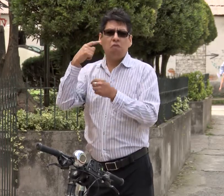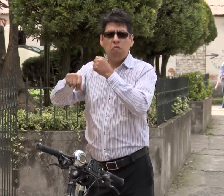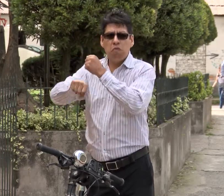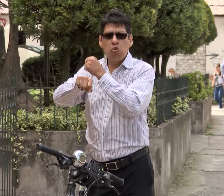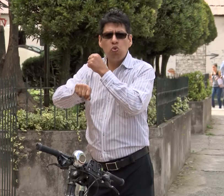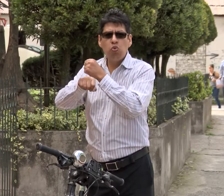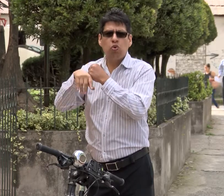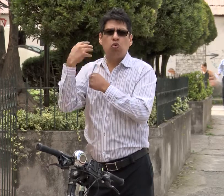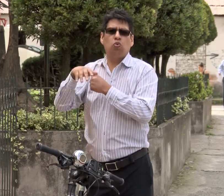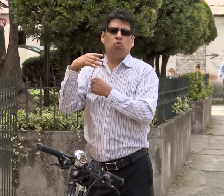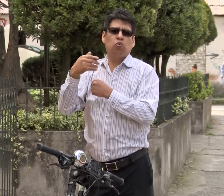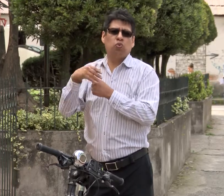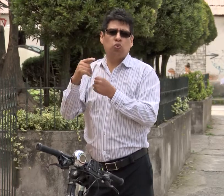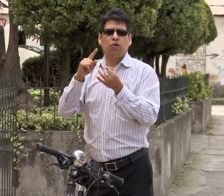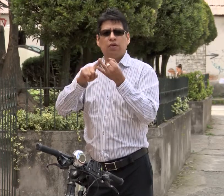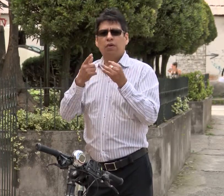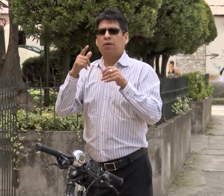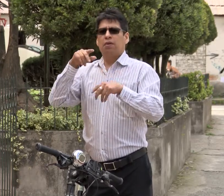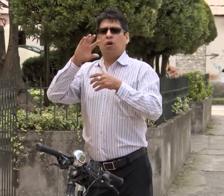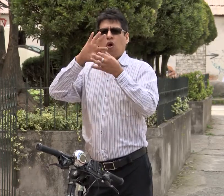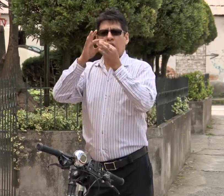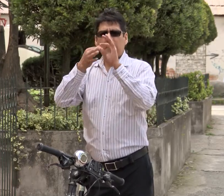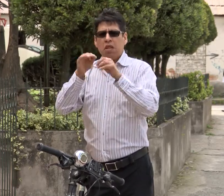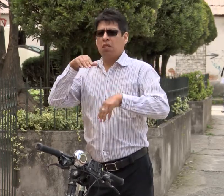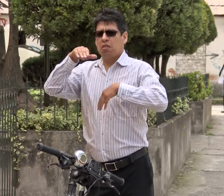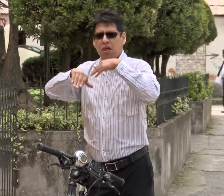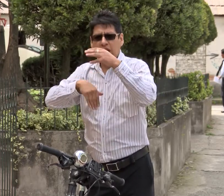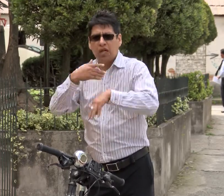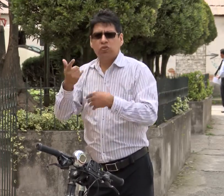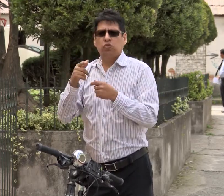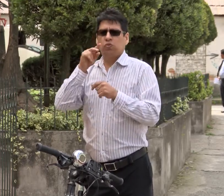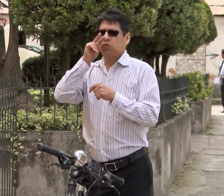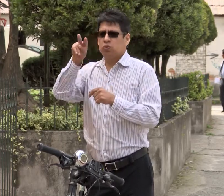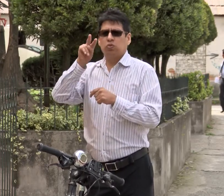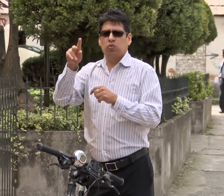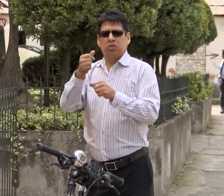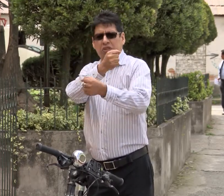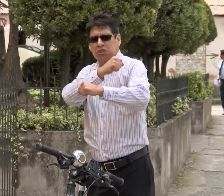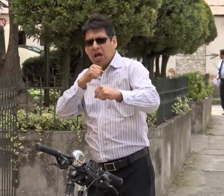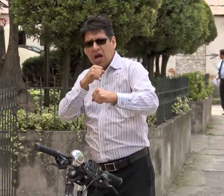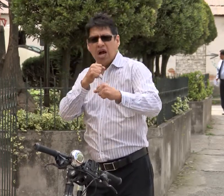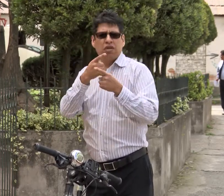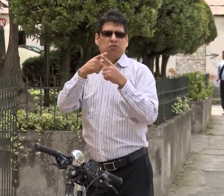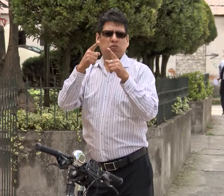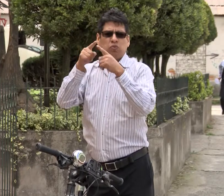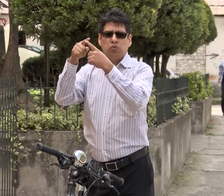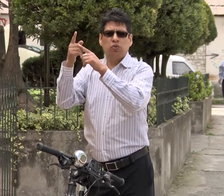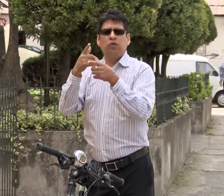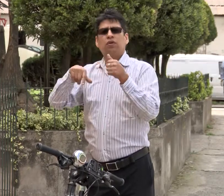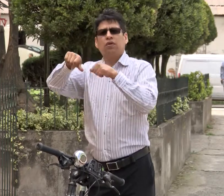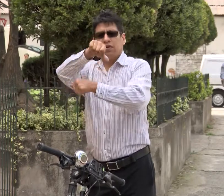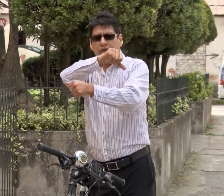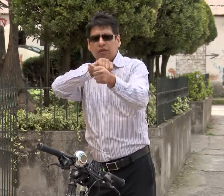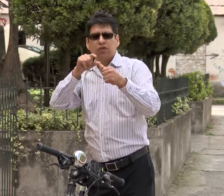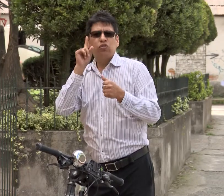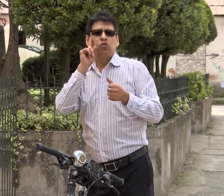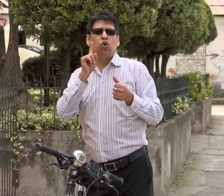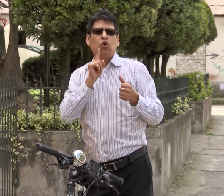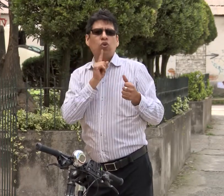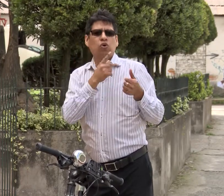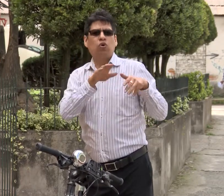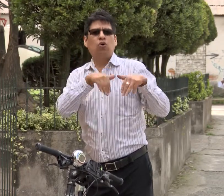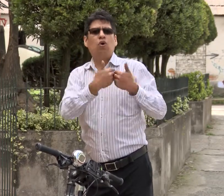porque todas son más iguales si todos somos iguales y al dar satisfacción al practicar algún deporte